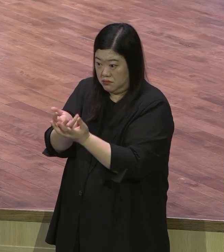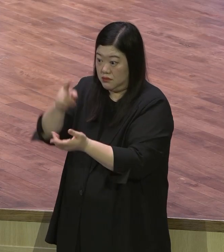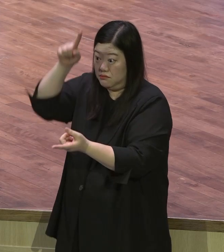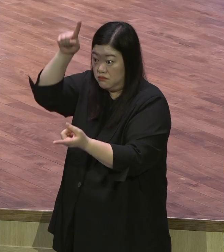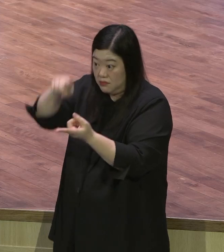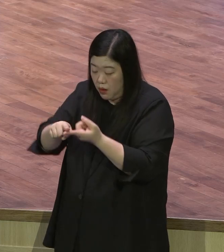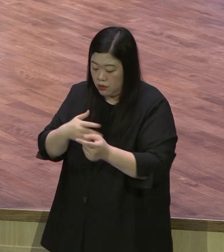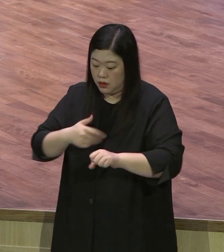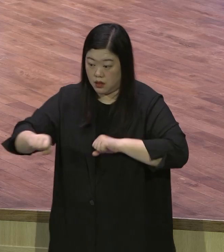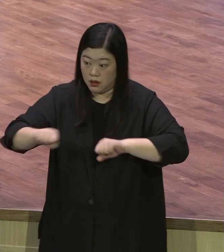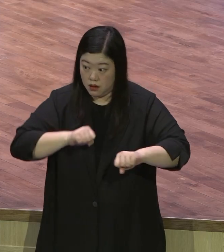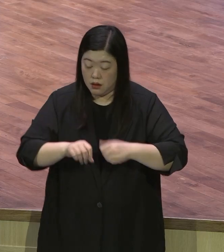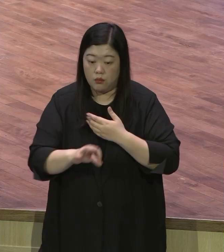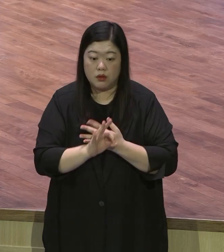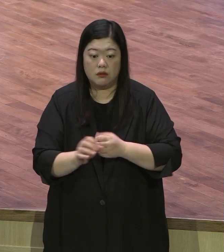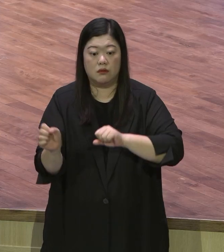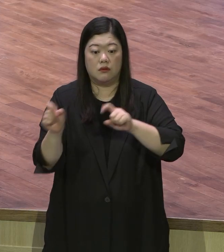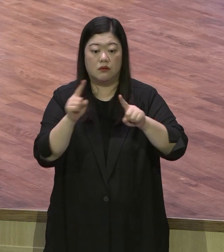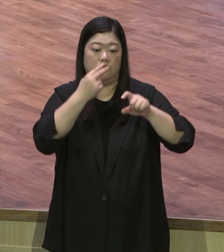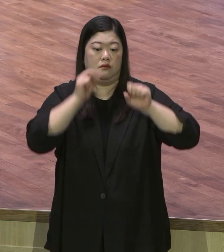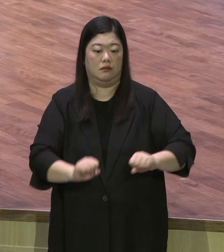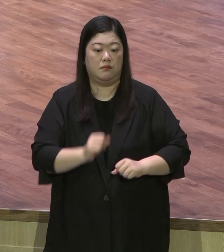살 것이요.